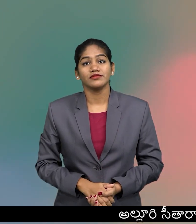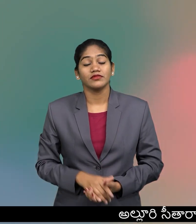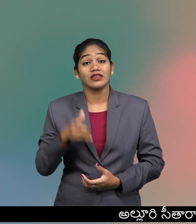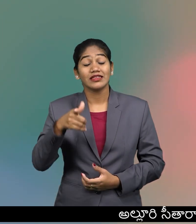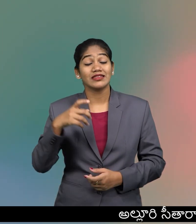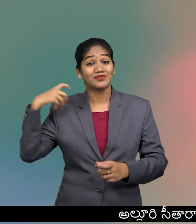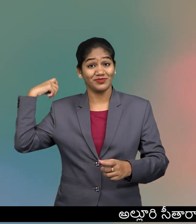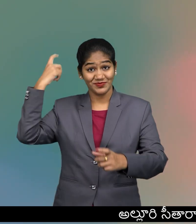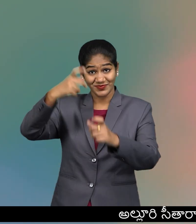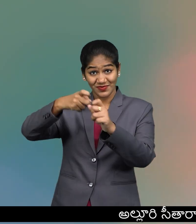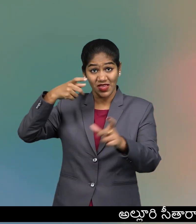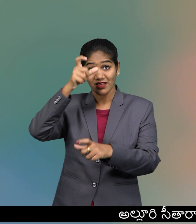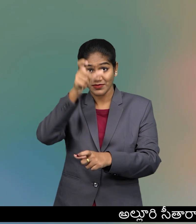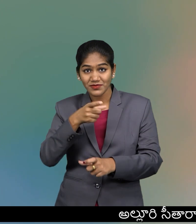అల్లూరి సీతారామరాజు జూలై 4,